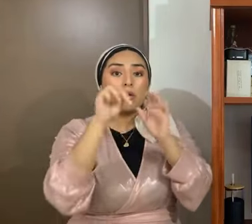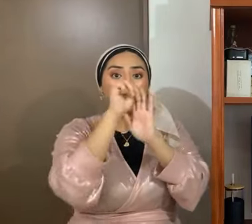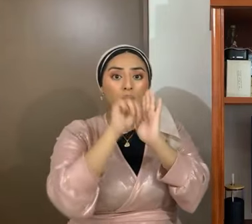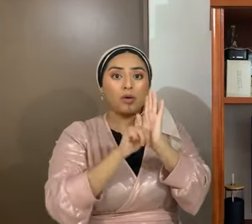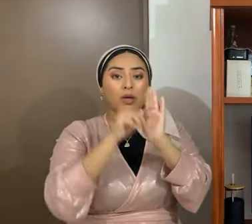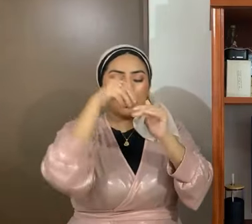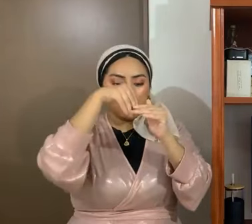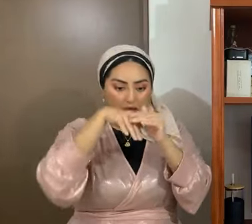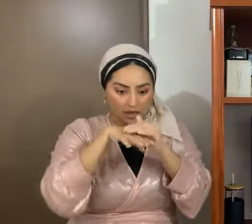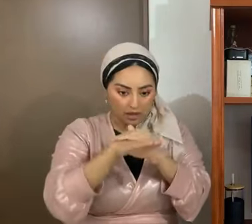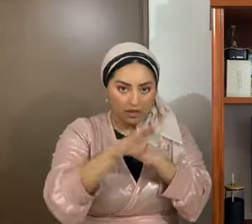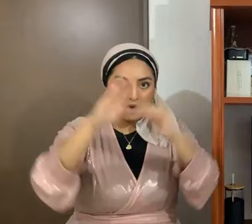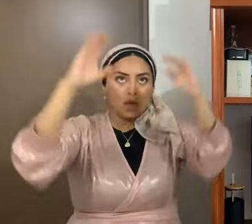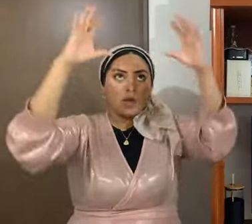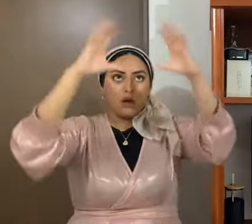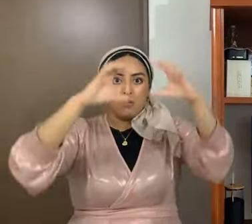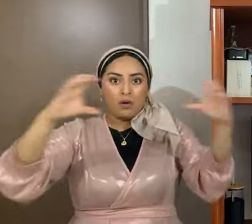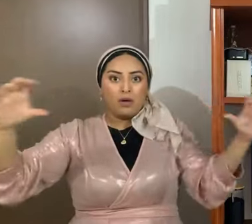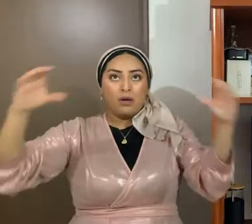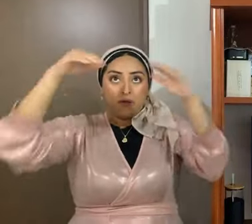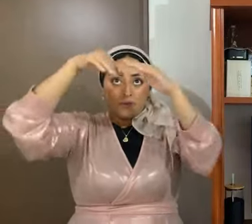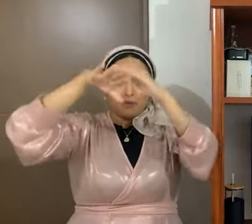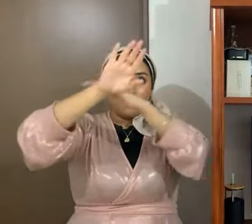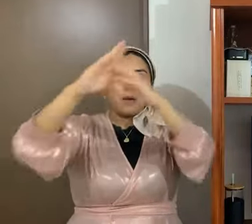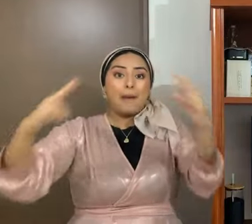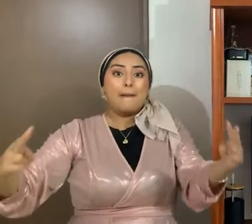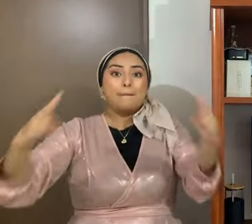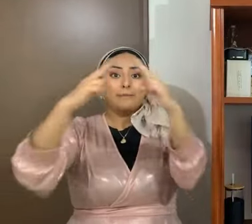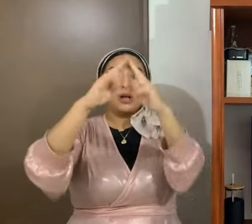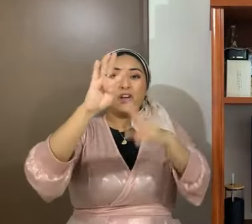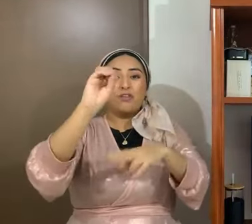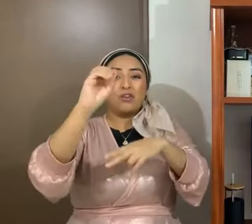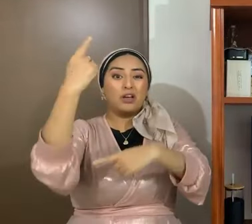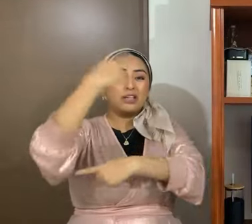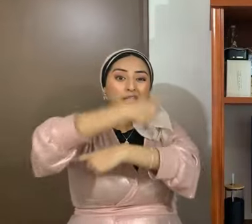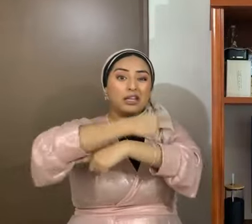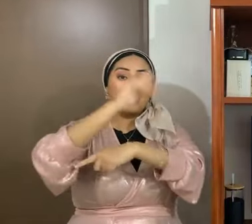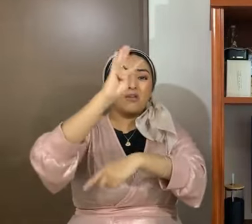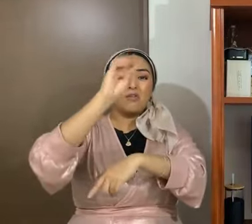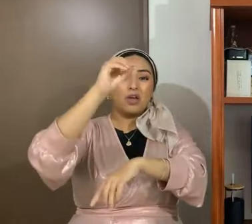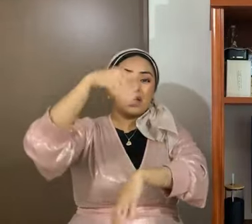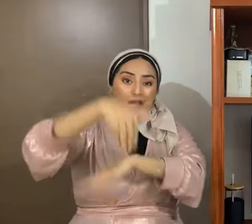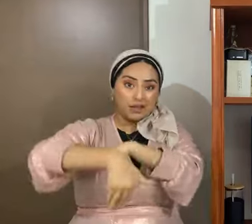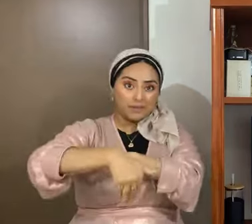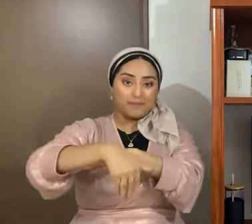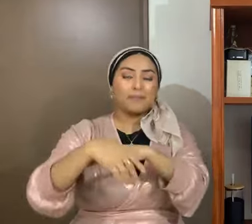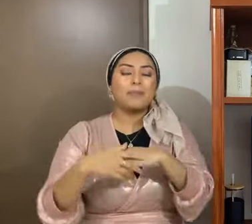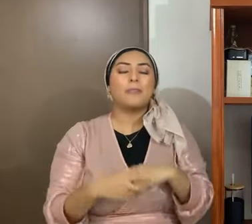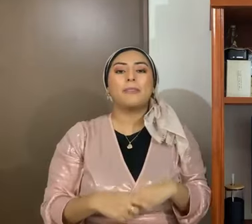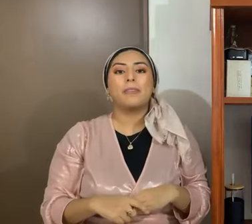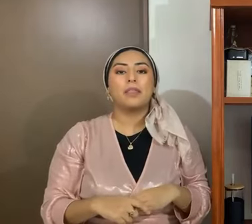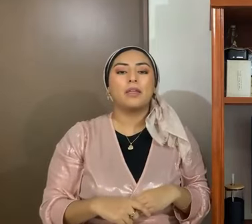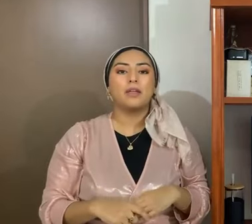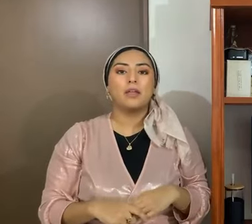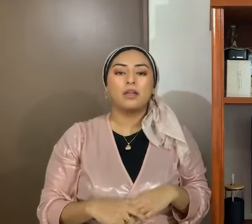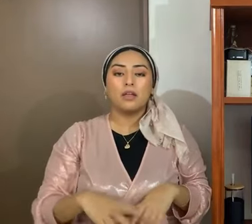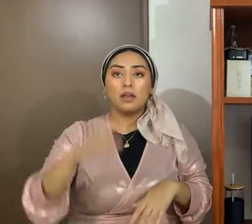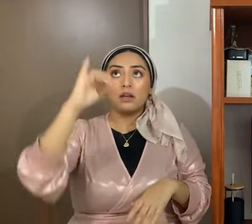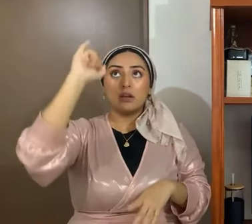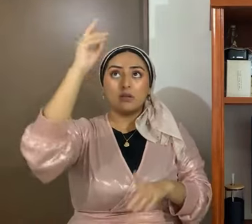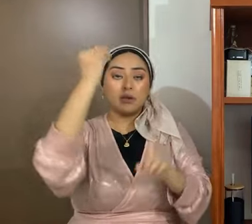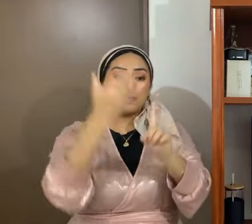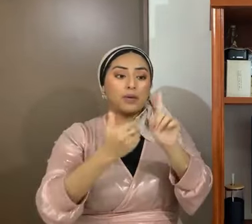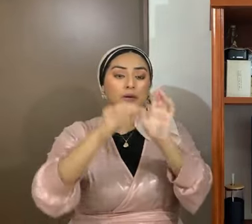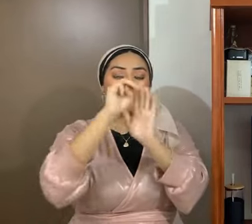Moisés en medio de la nube y subió al monte y estuvo Moisés en el monte 40 días y 40 noches. Éxodo 25, 1. Yahweh